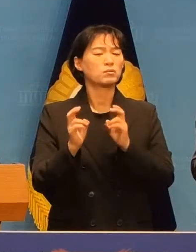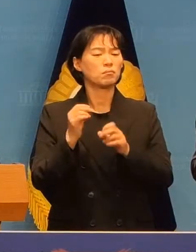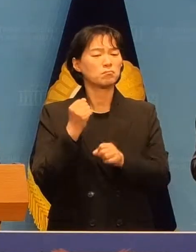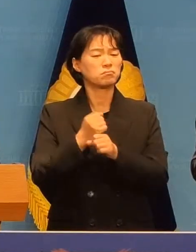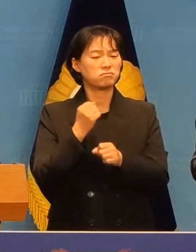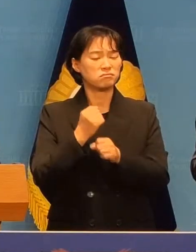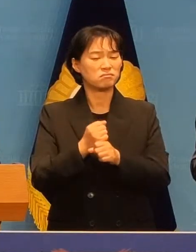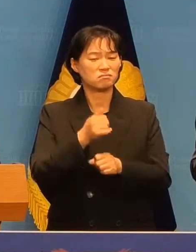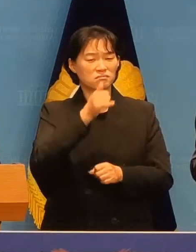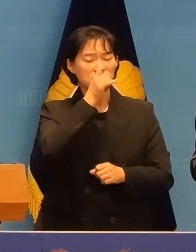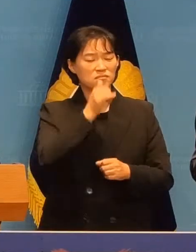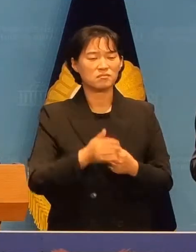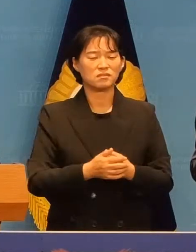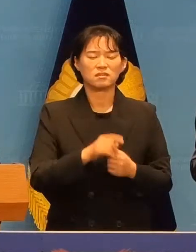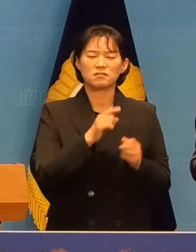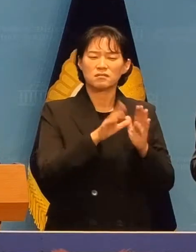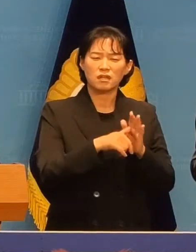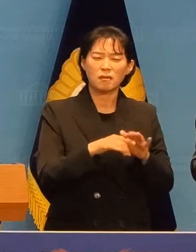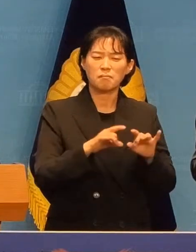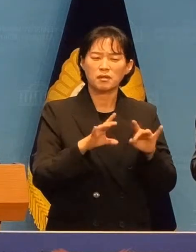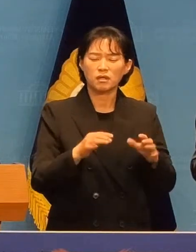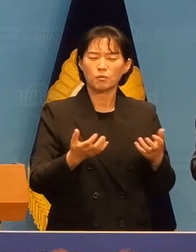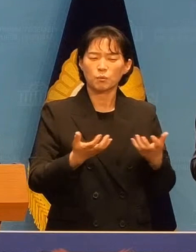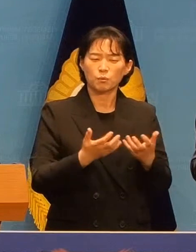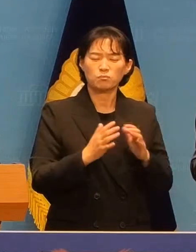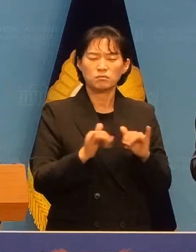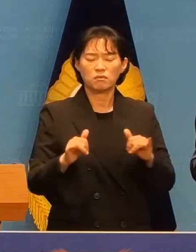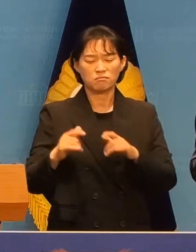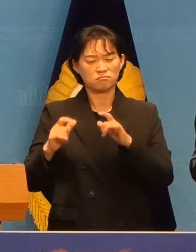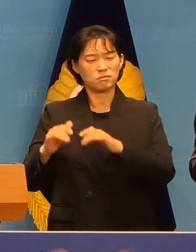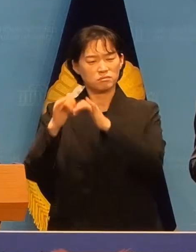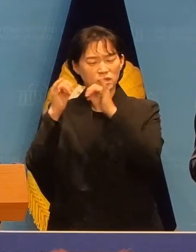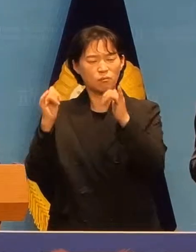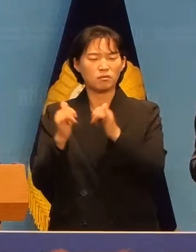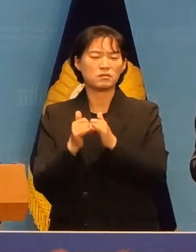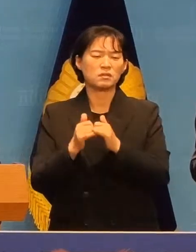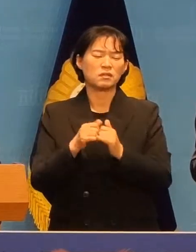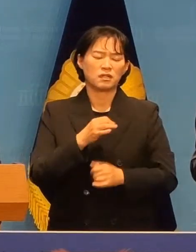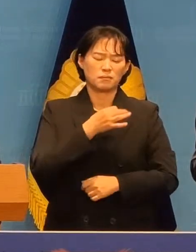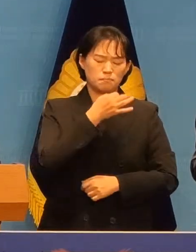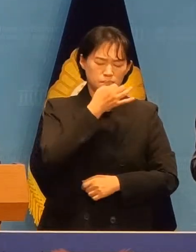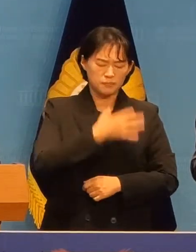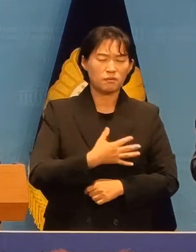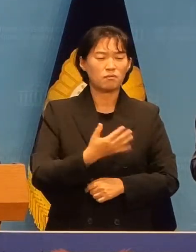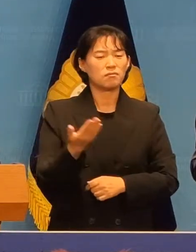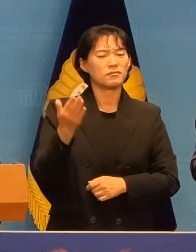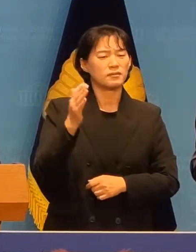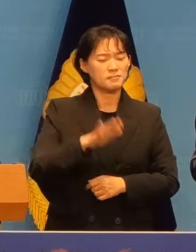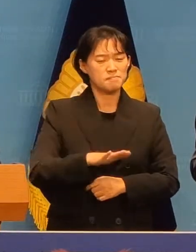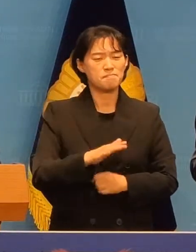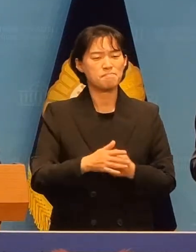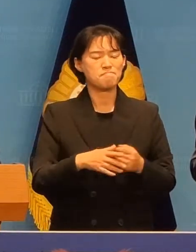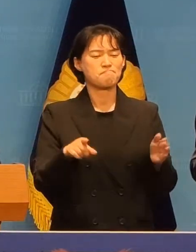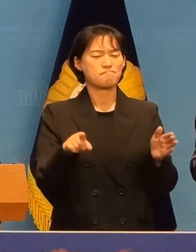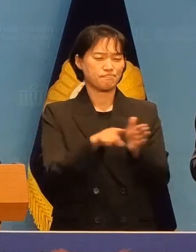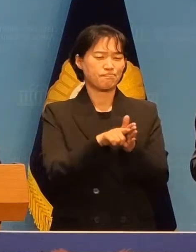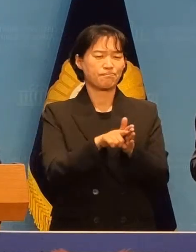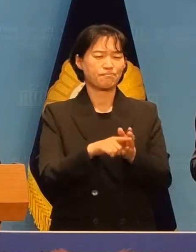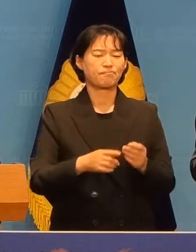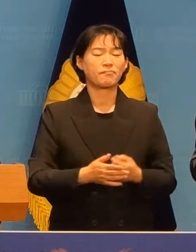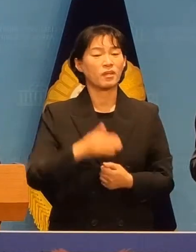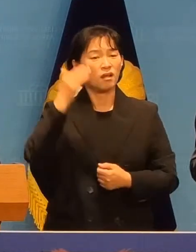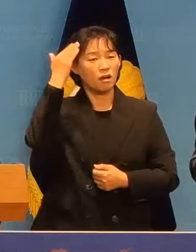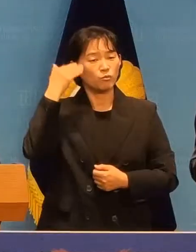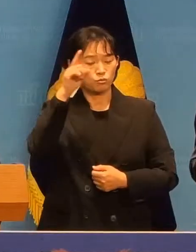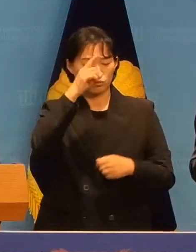계속됐습니다. 그때마다 노동자와 지역사회는 무너졌습니다. 그러나 우리는 믿었습니다.